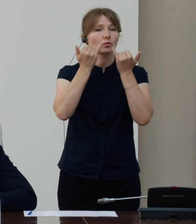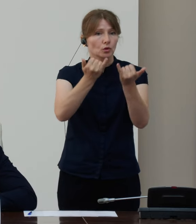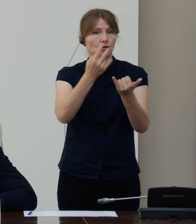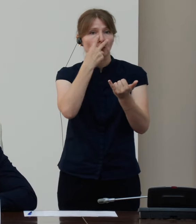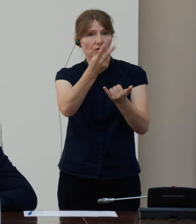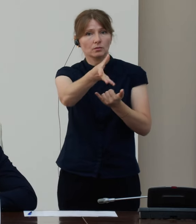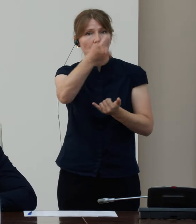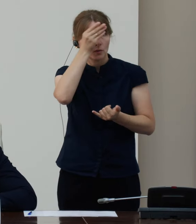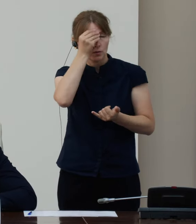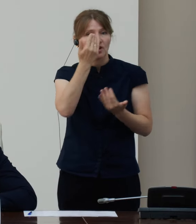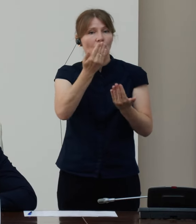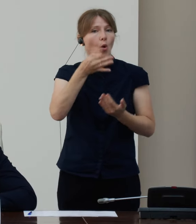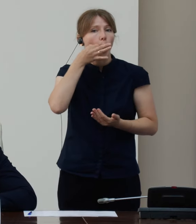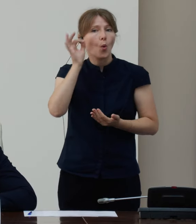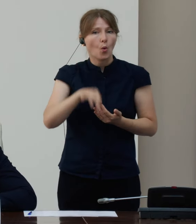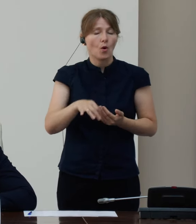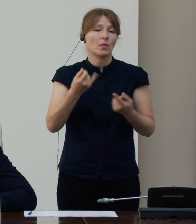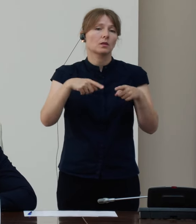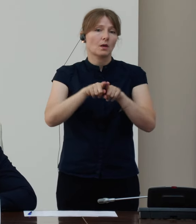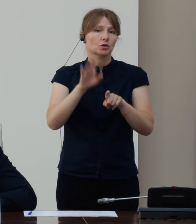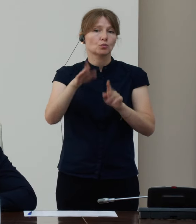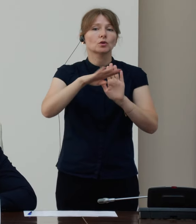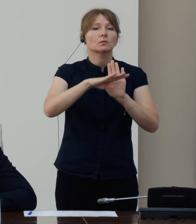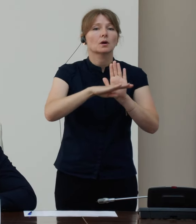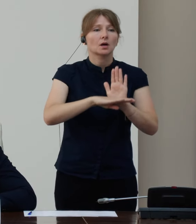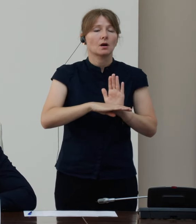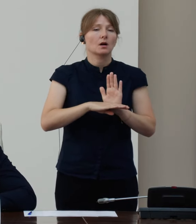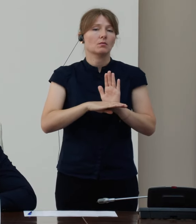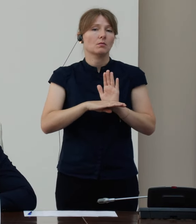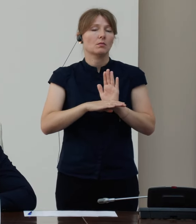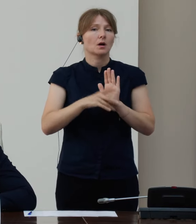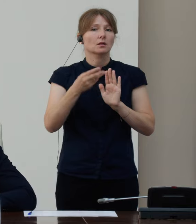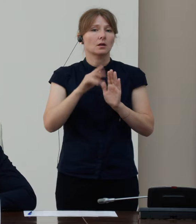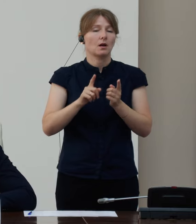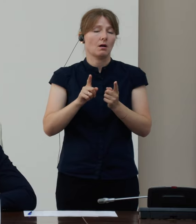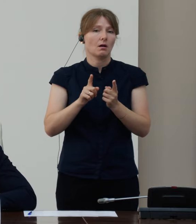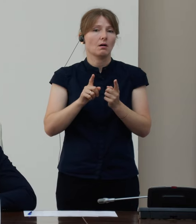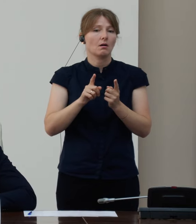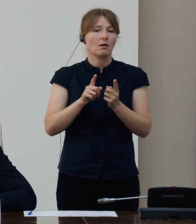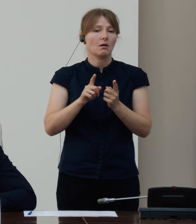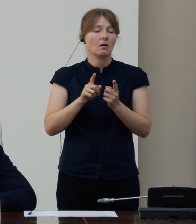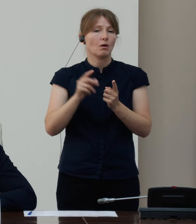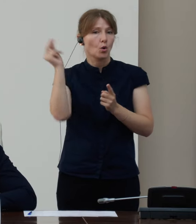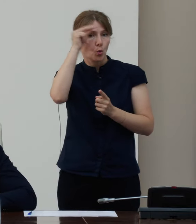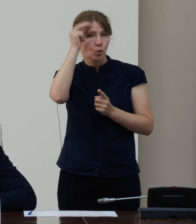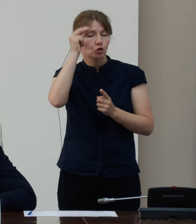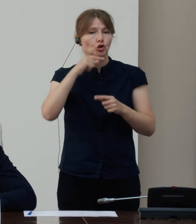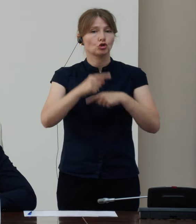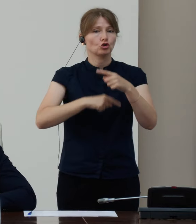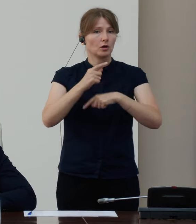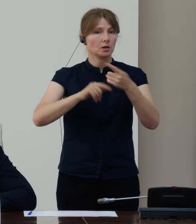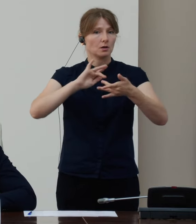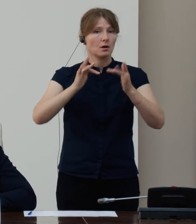dumneavoastră. Mai mult o să avem și un program ambițios de creare de module online pentru ca să